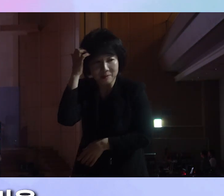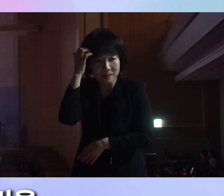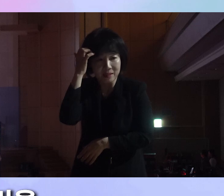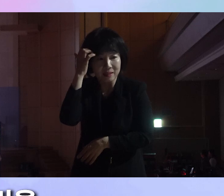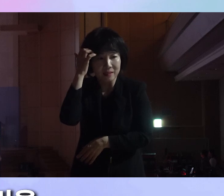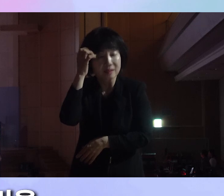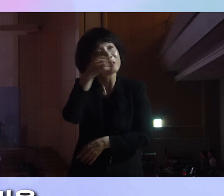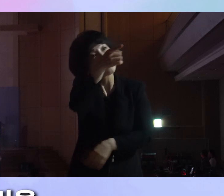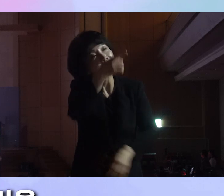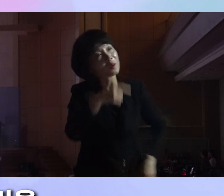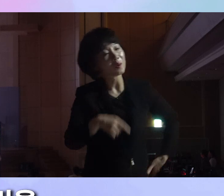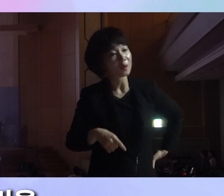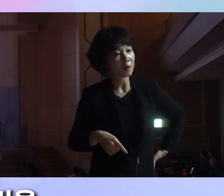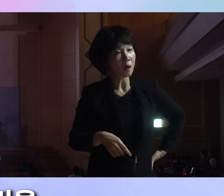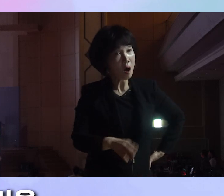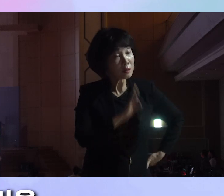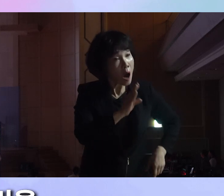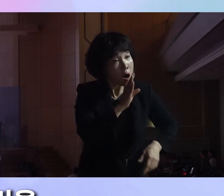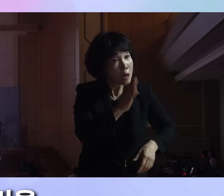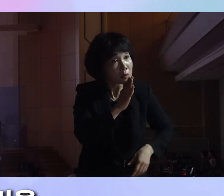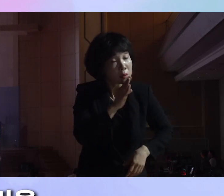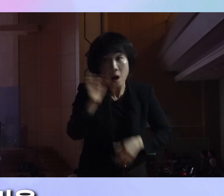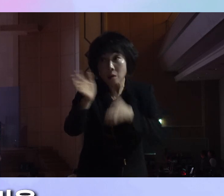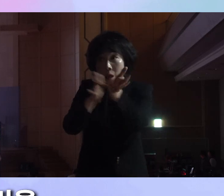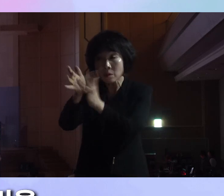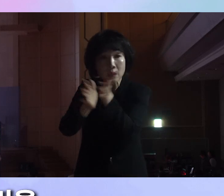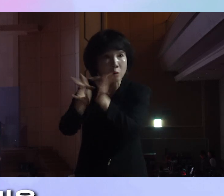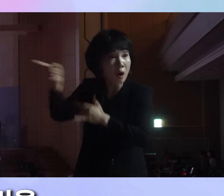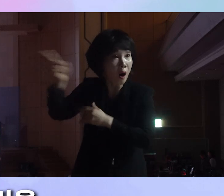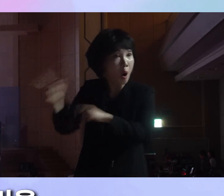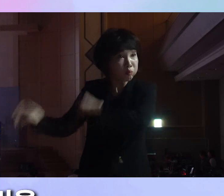그래, 정말로 예수가 부활했어?